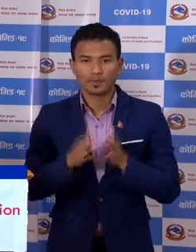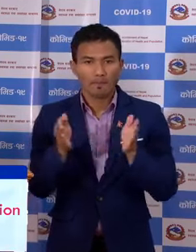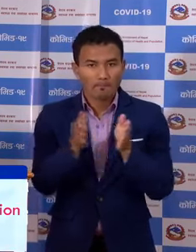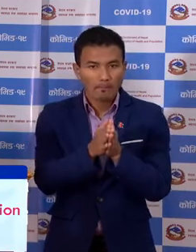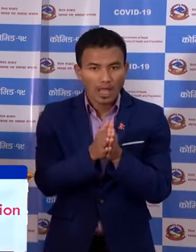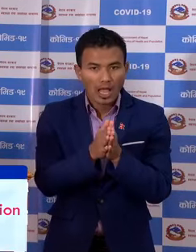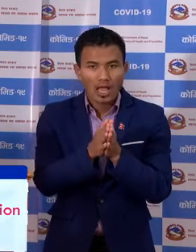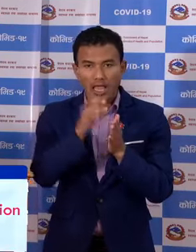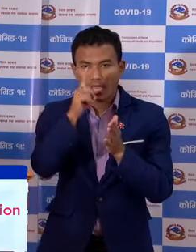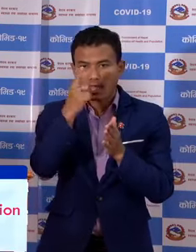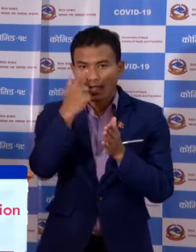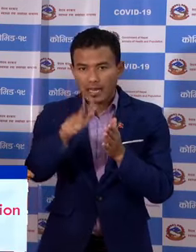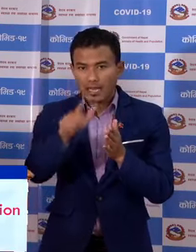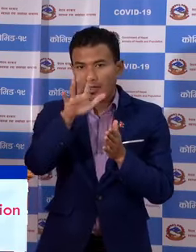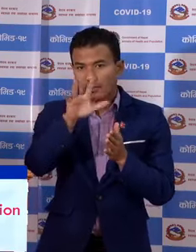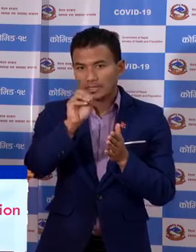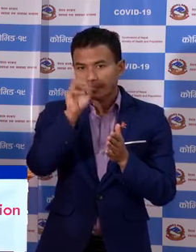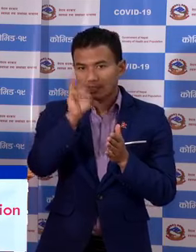जम्मा